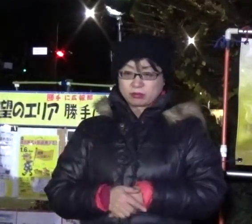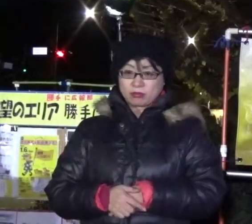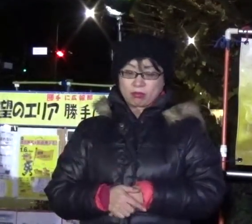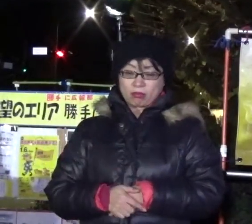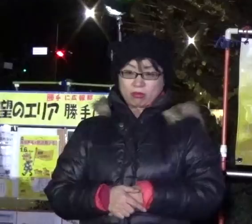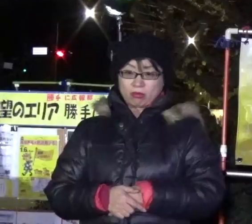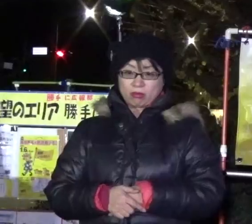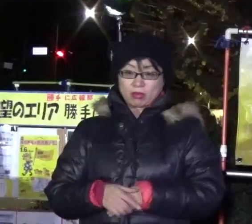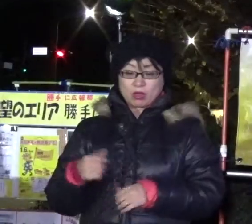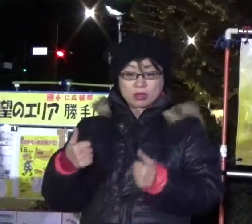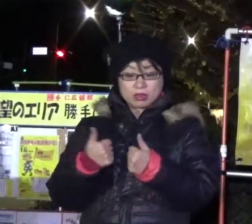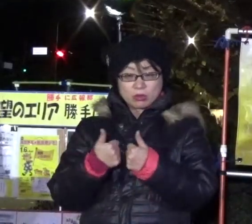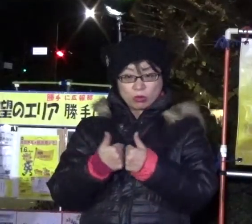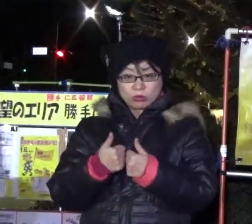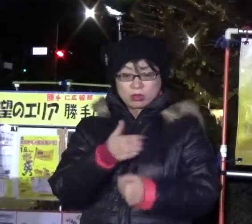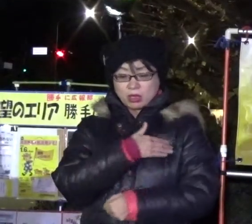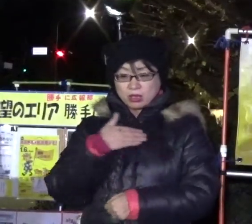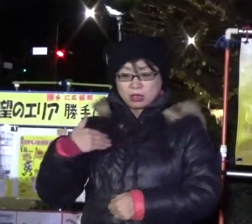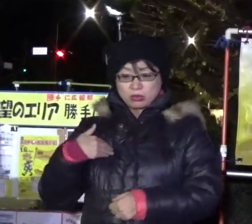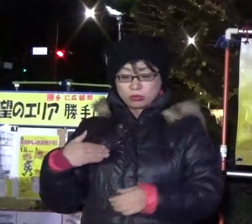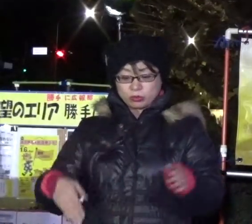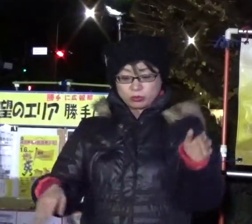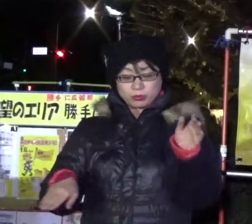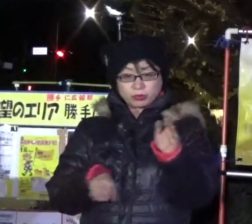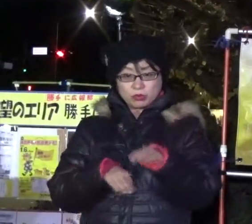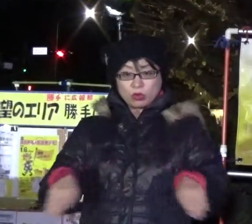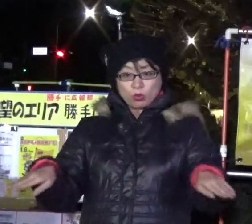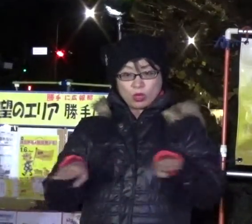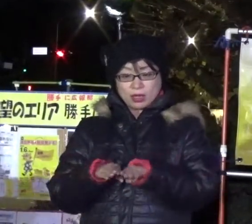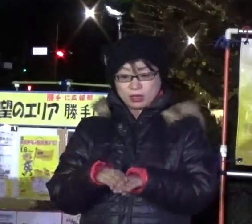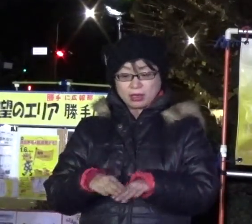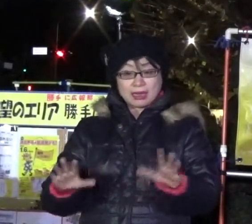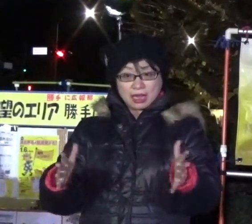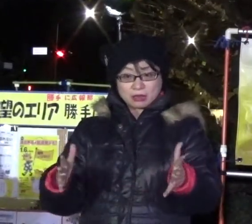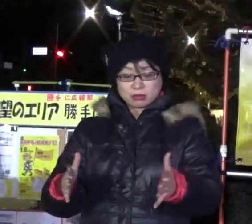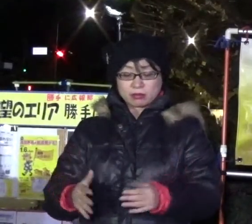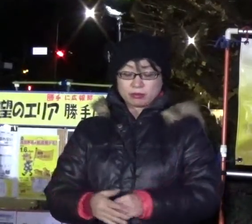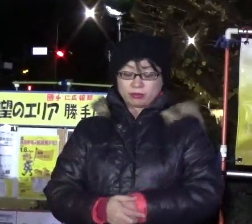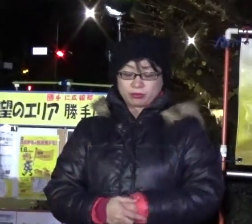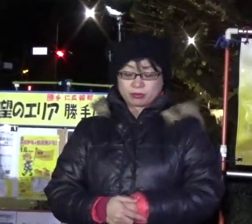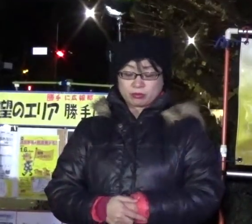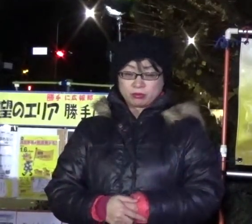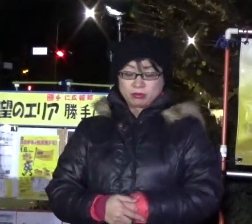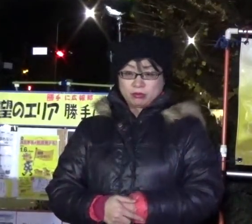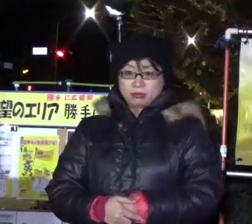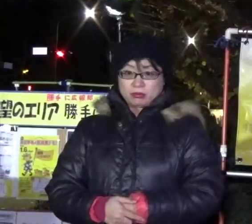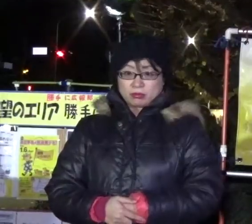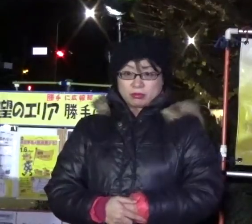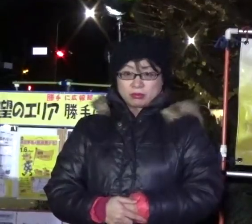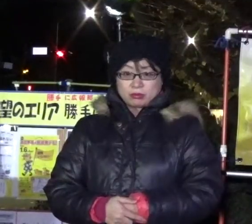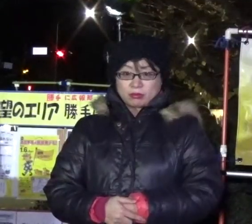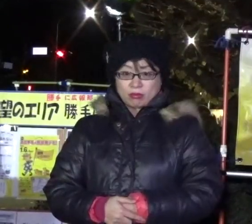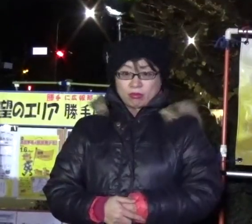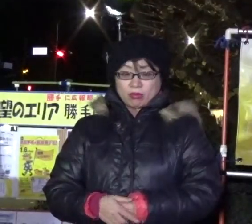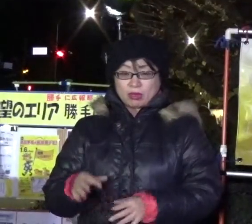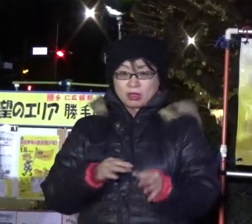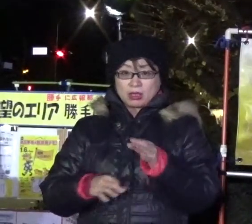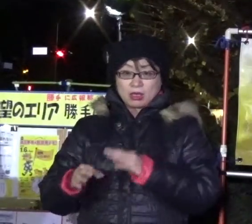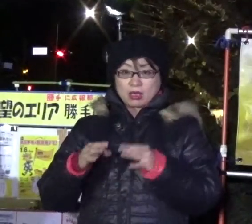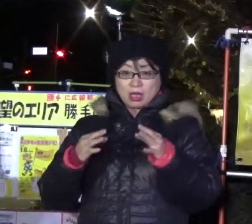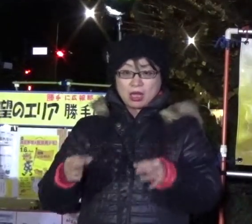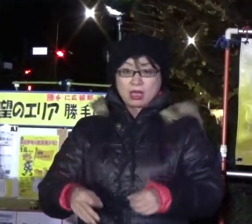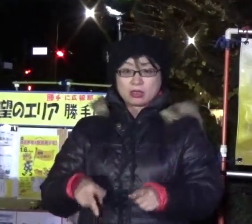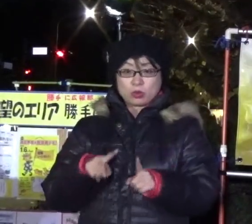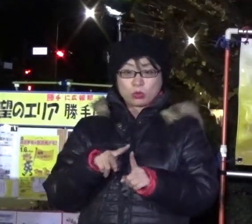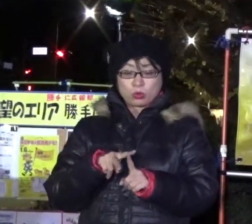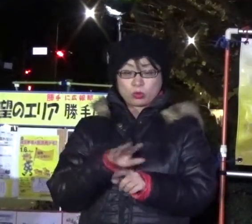ういうことが議論できるあのもう土台がないんだということを指摘してました。で、あと経済産業省の小委員